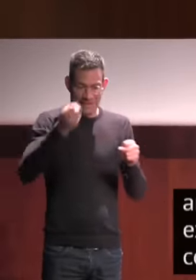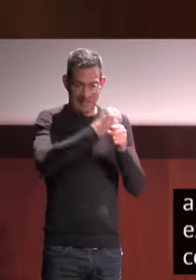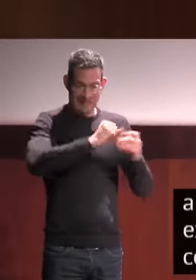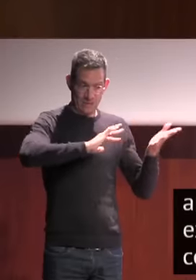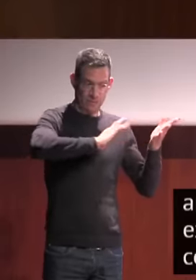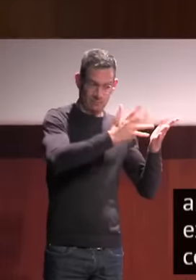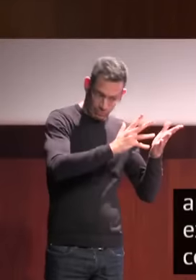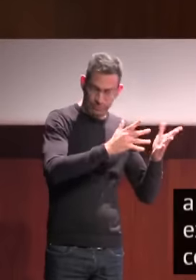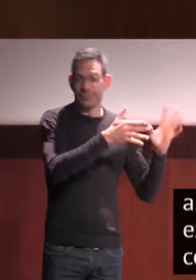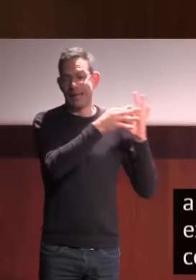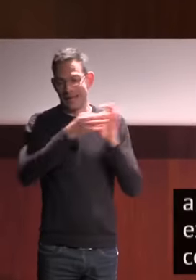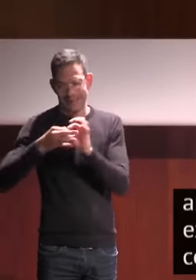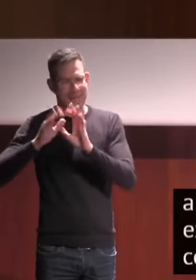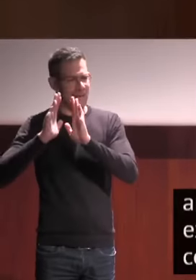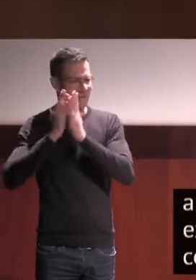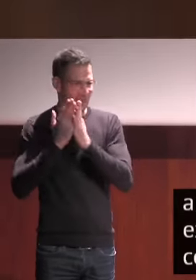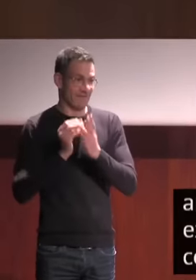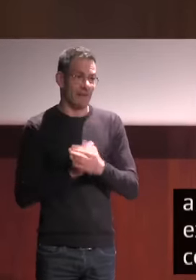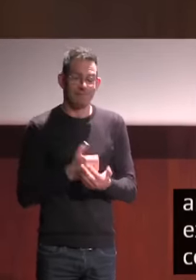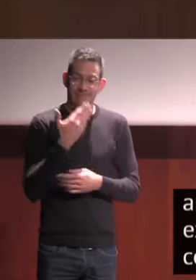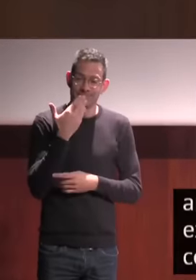et le livre ». Je vous remercie.